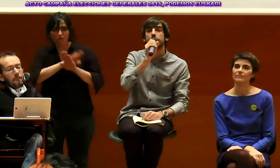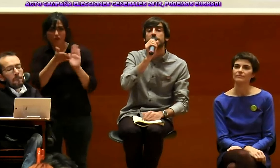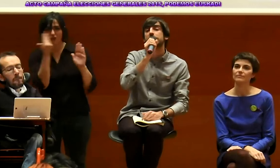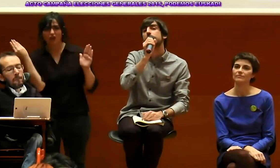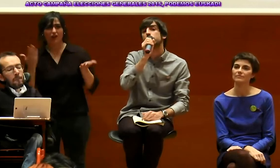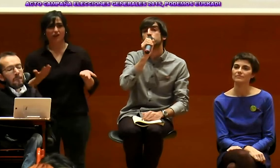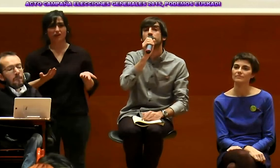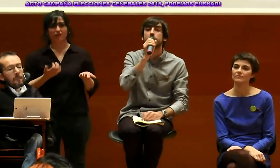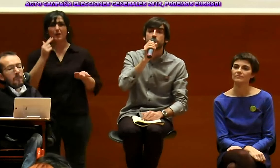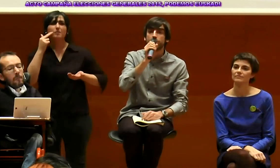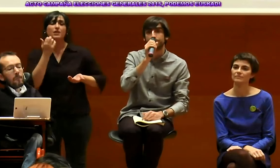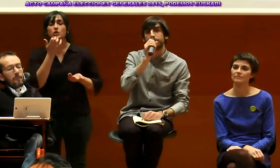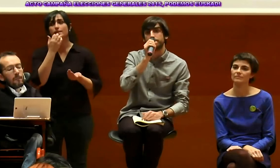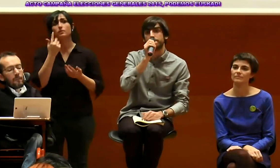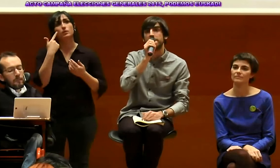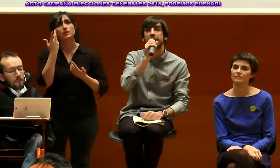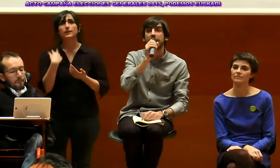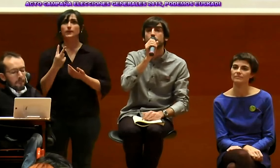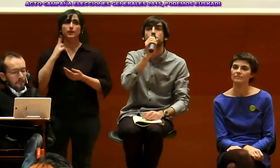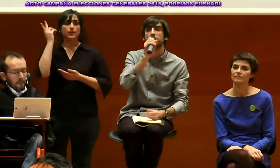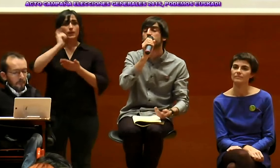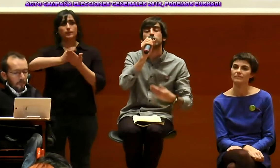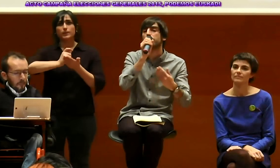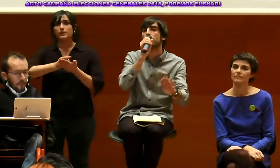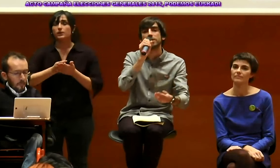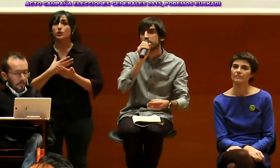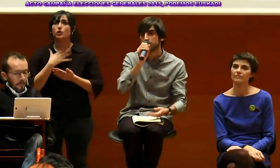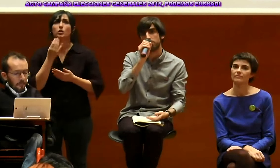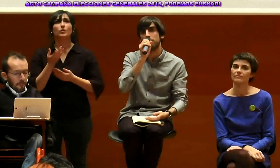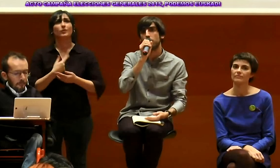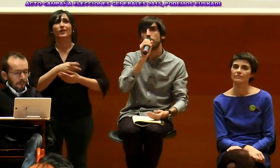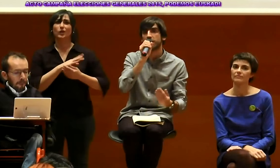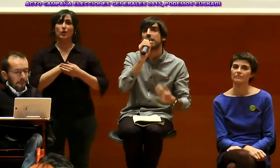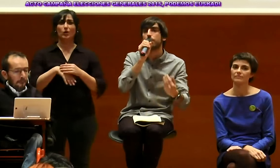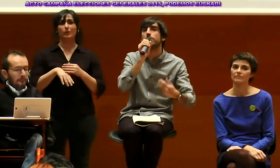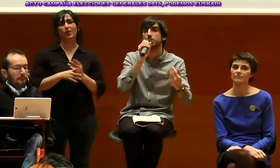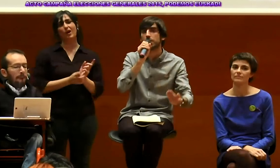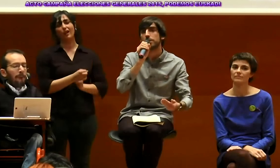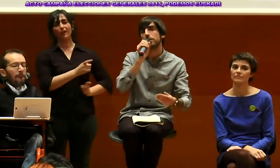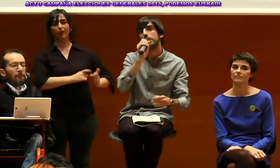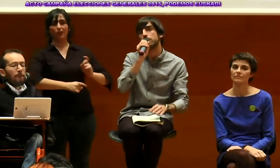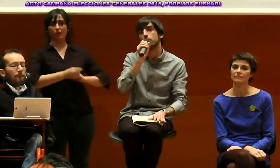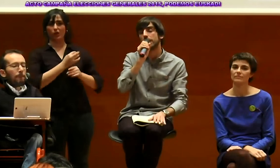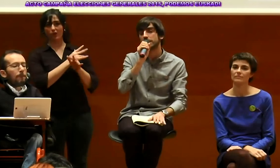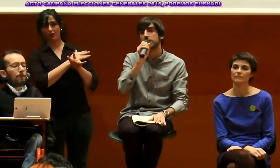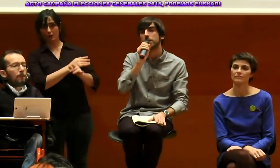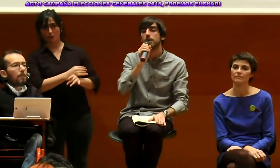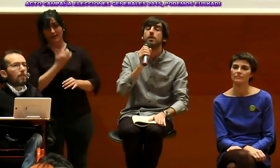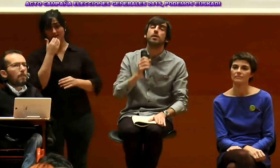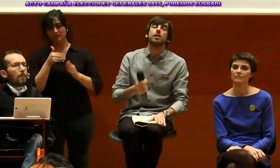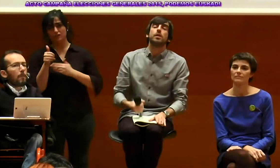Y no tengan miedo de si su pensión será incluso un fondo especulativo cuando llegue el momento de